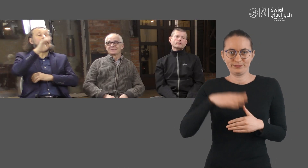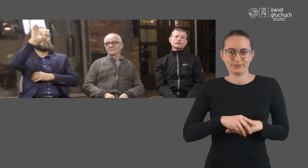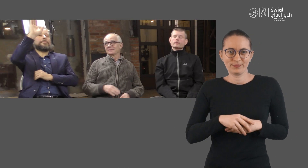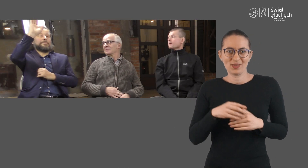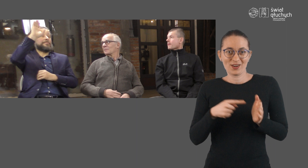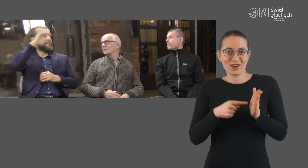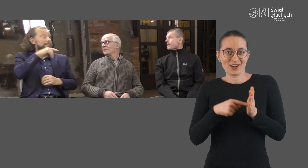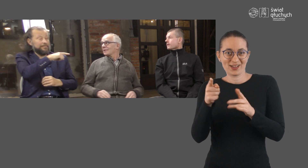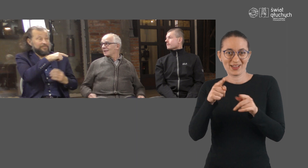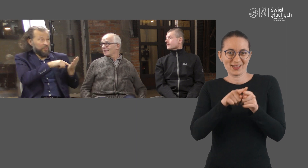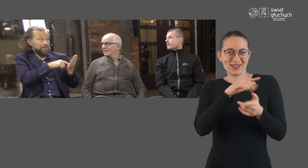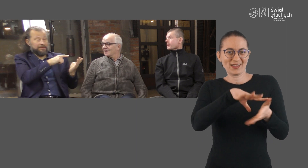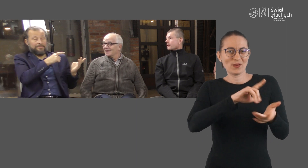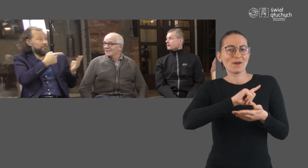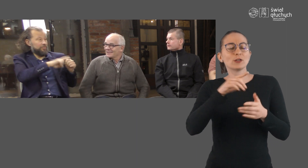nauczania.